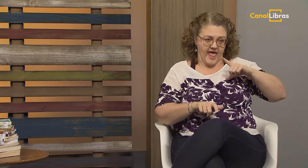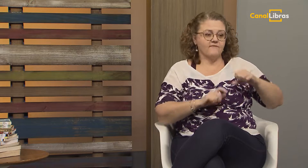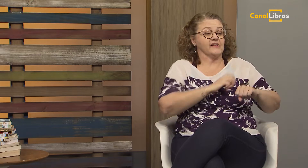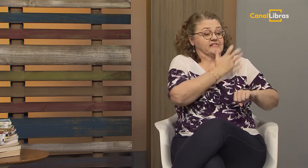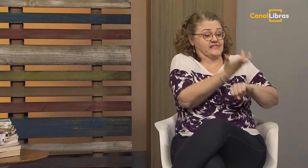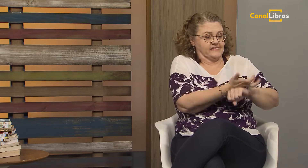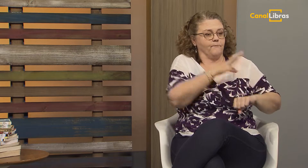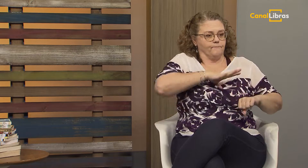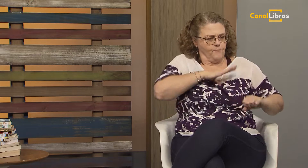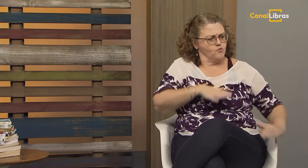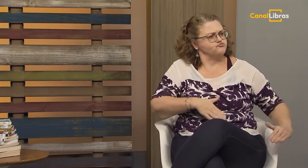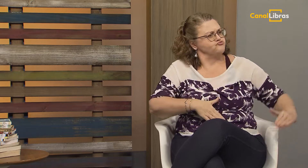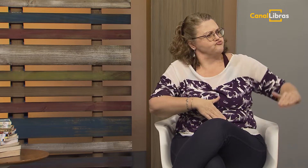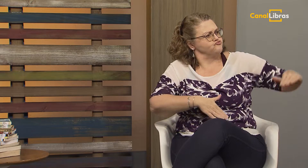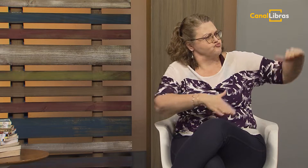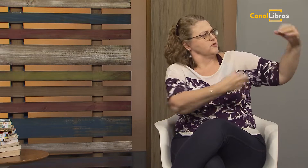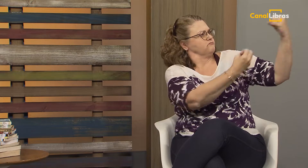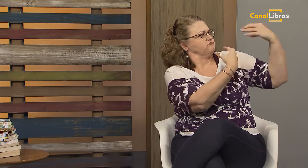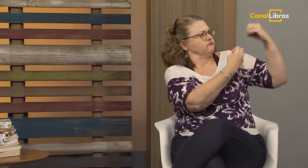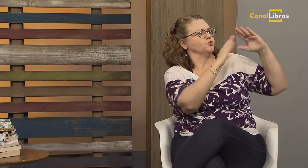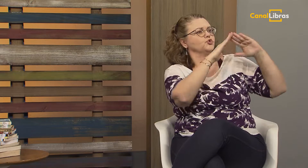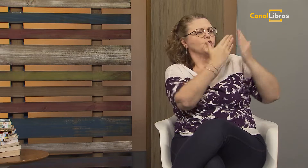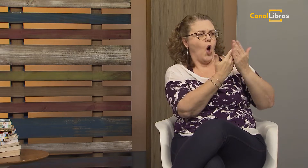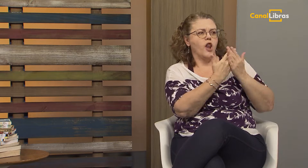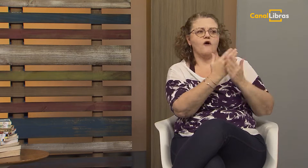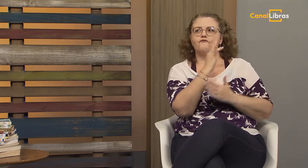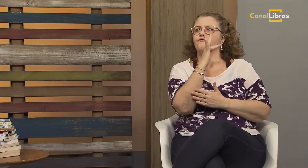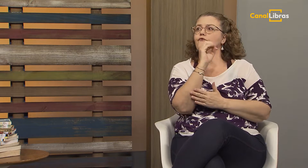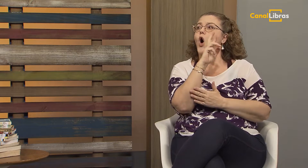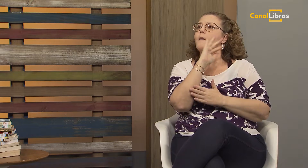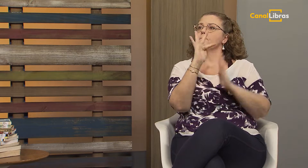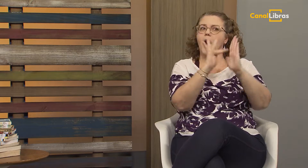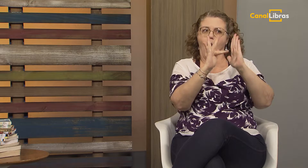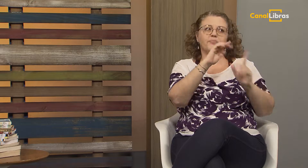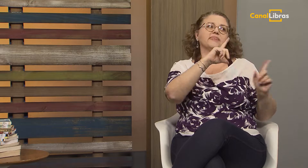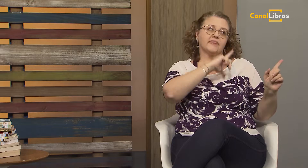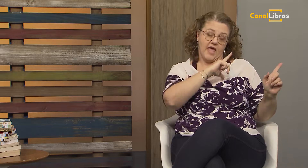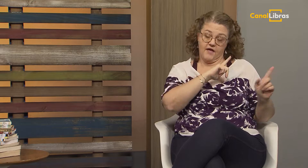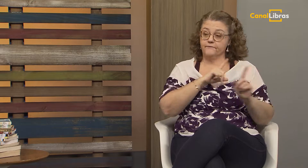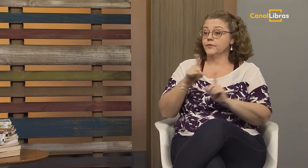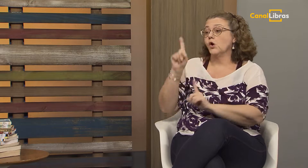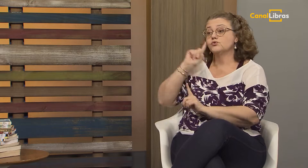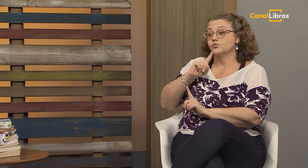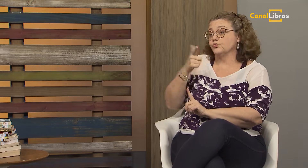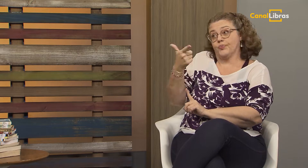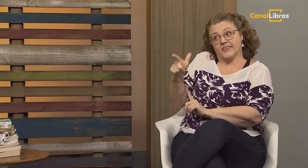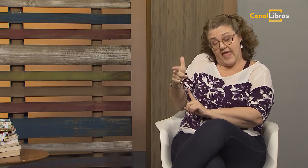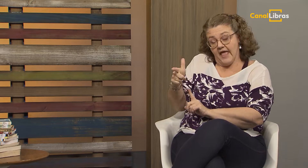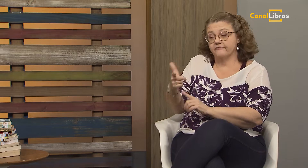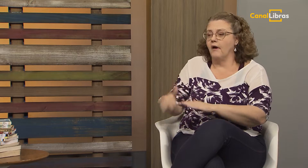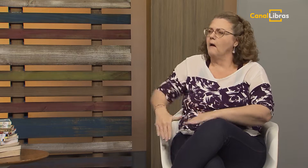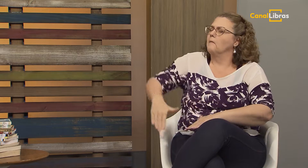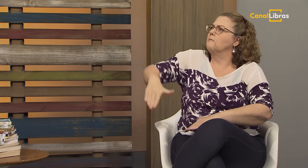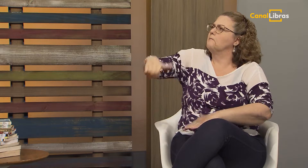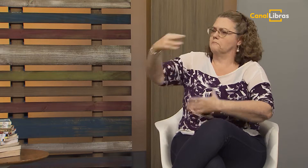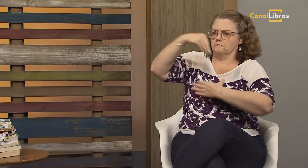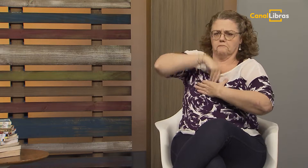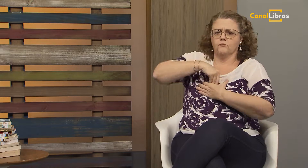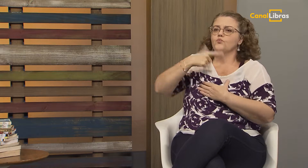formal nas escolas. Dessa forma, as crianças surdas não possuíam consciência linguística